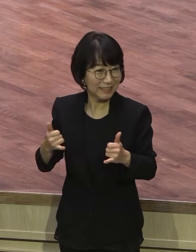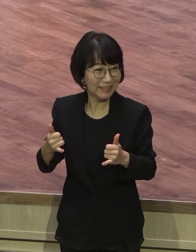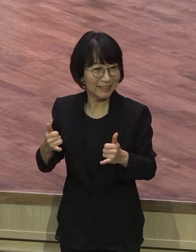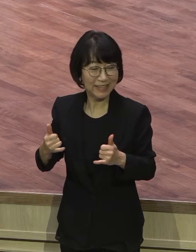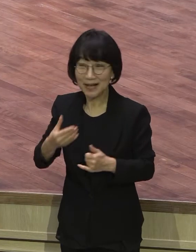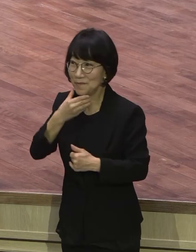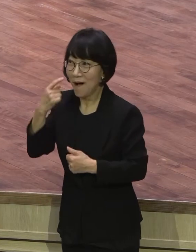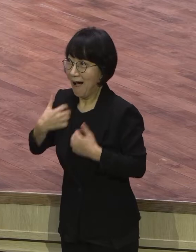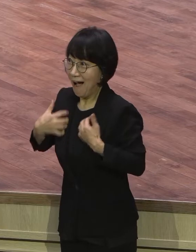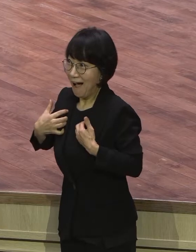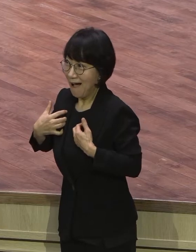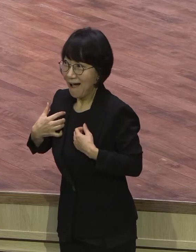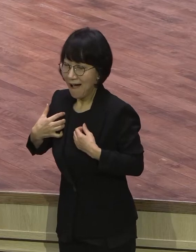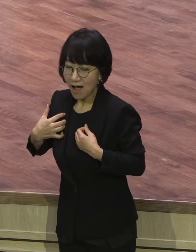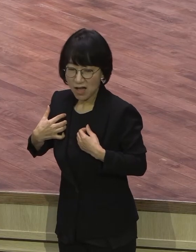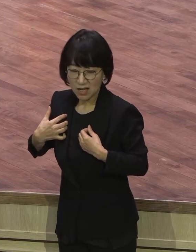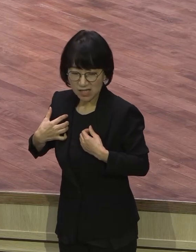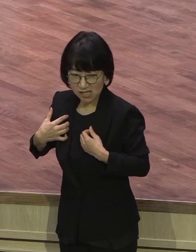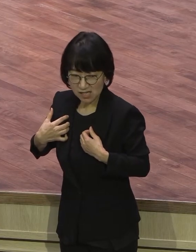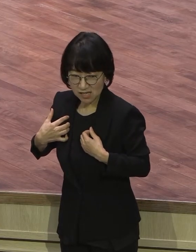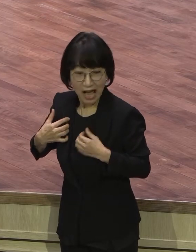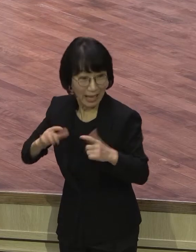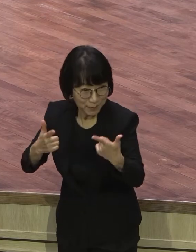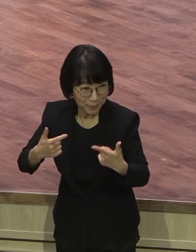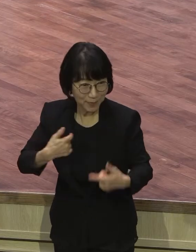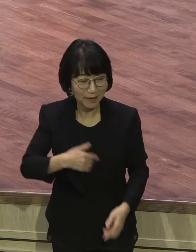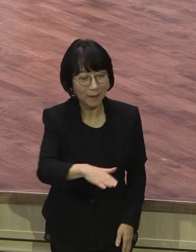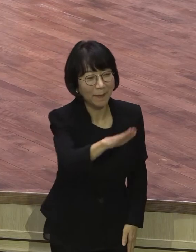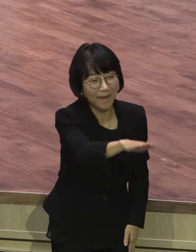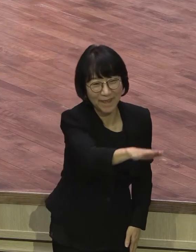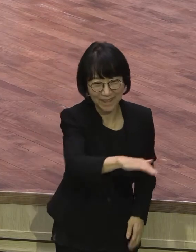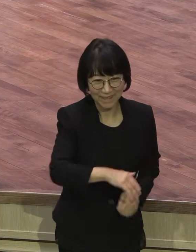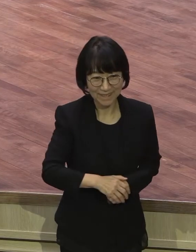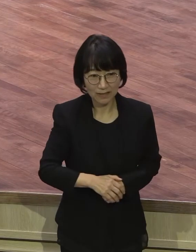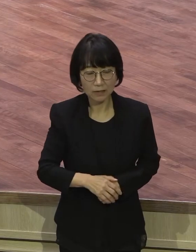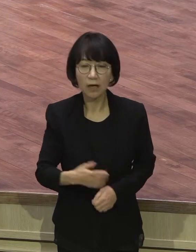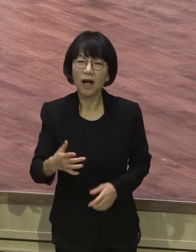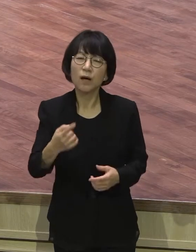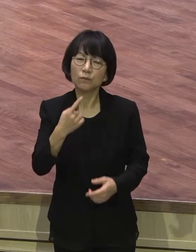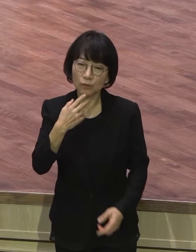실제로 누리는 사람이란 것입니다. 누군 자존심이 없습니까?